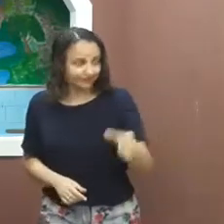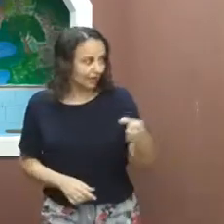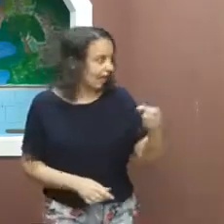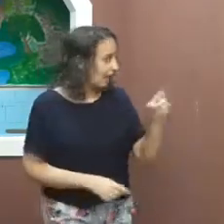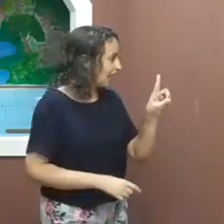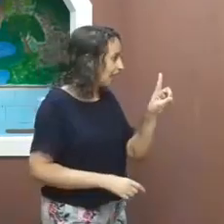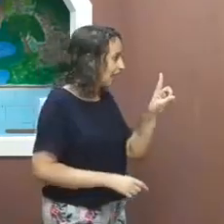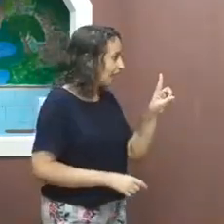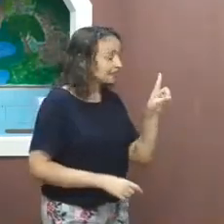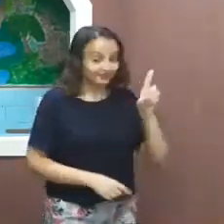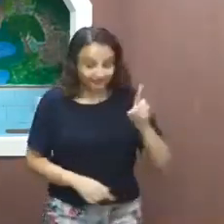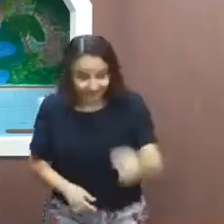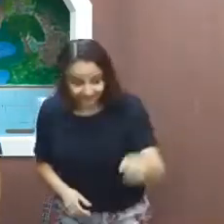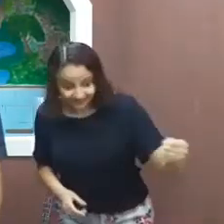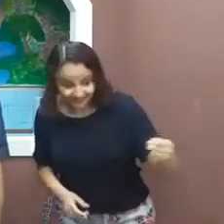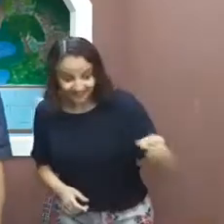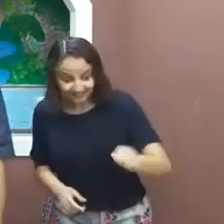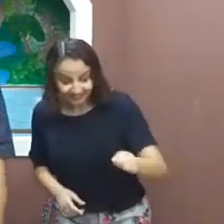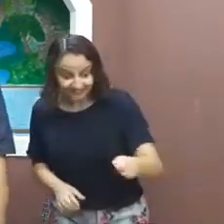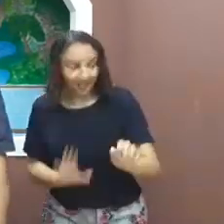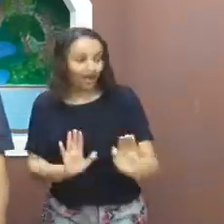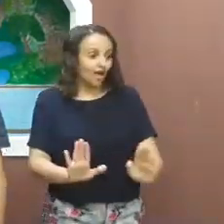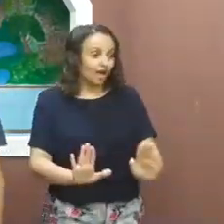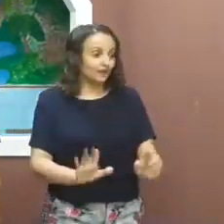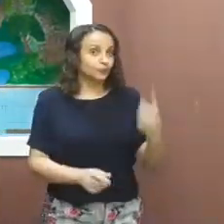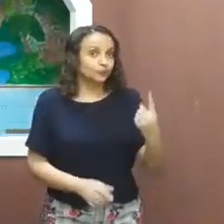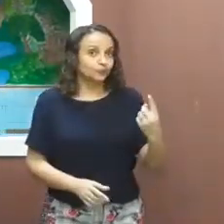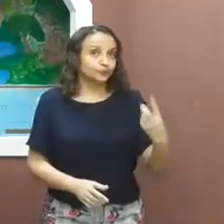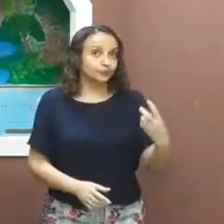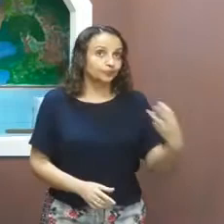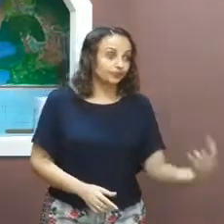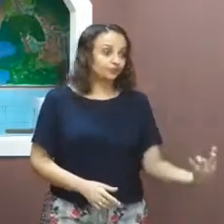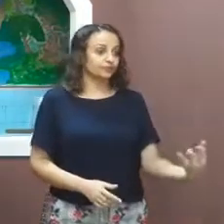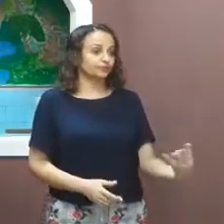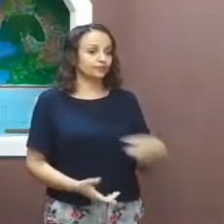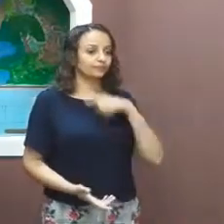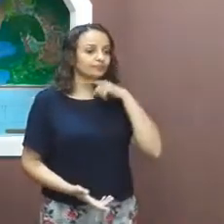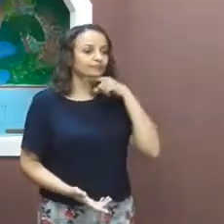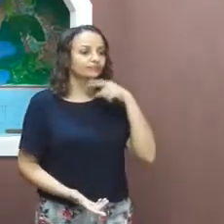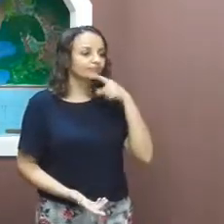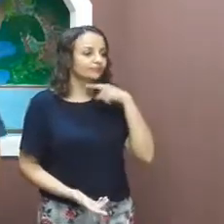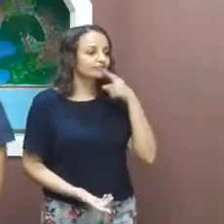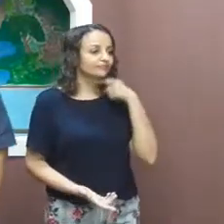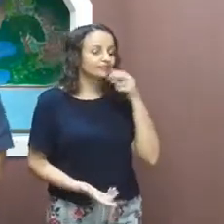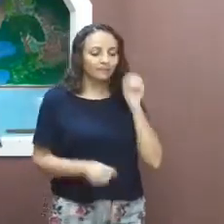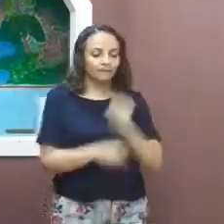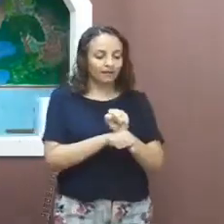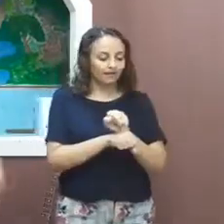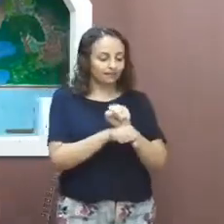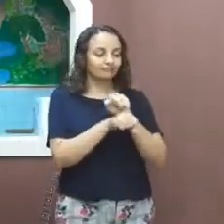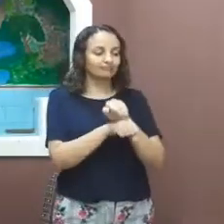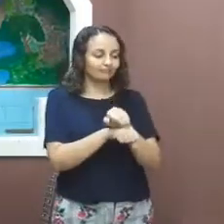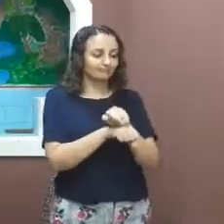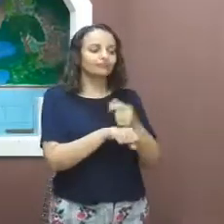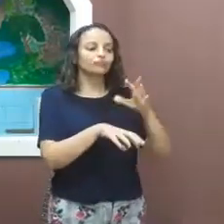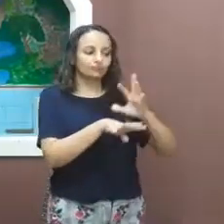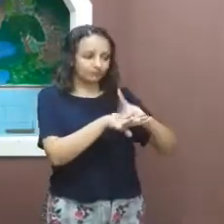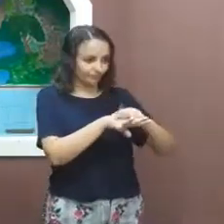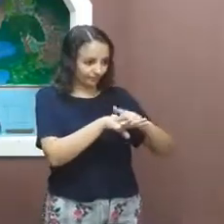Questões da ansiedade, as compulsões, transtorno